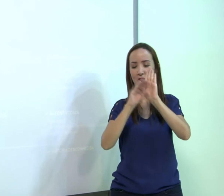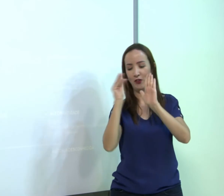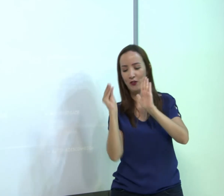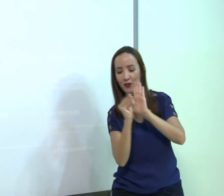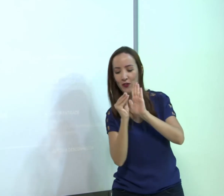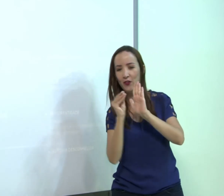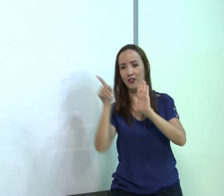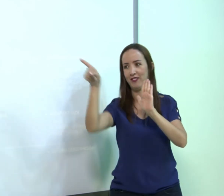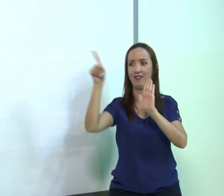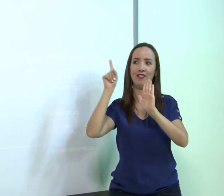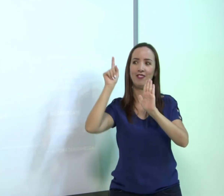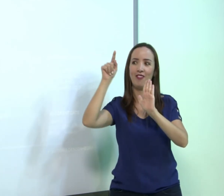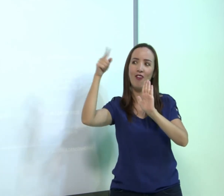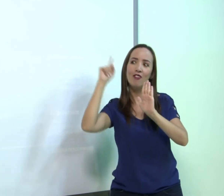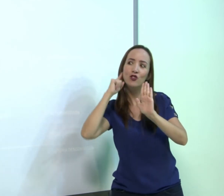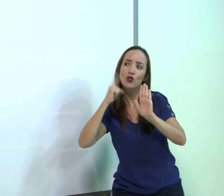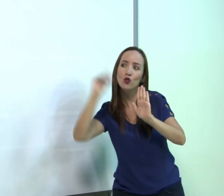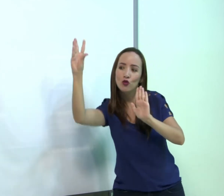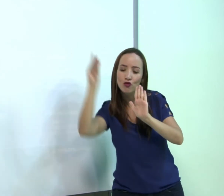É um compêndio de materiais,